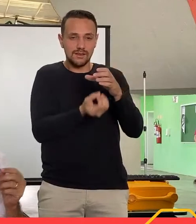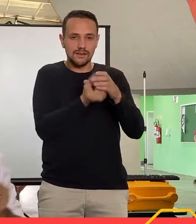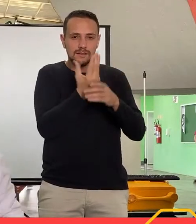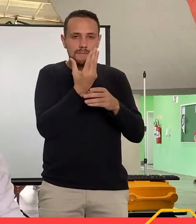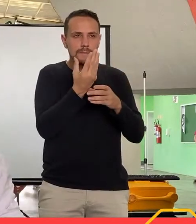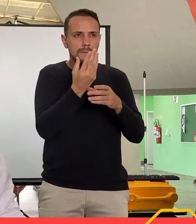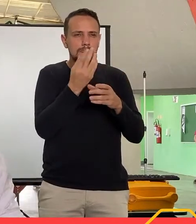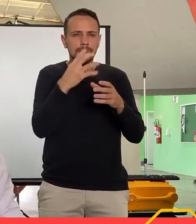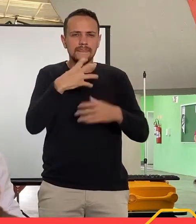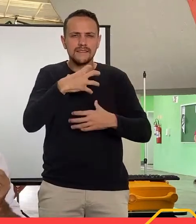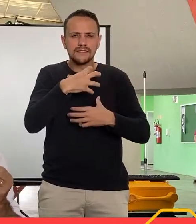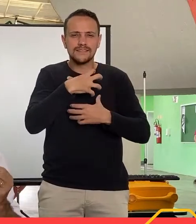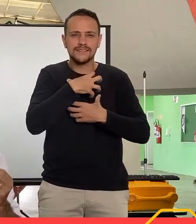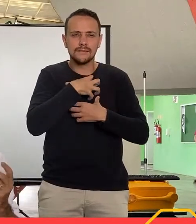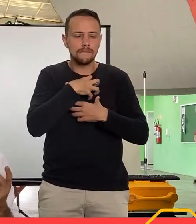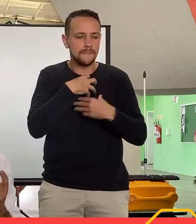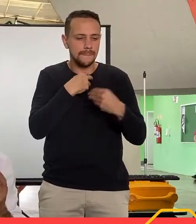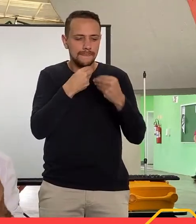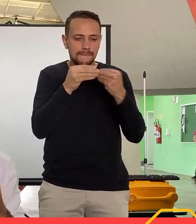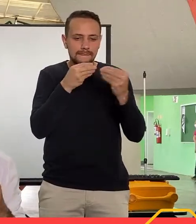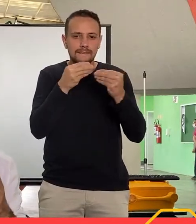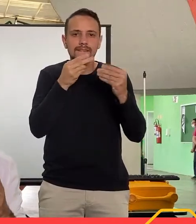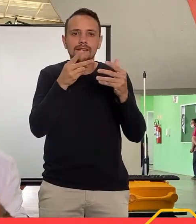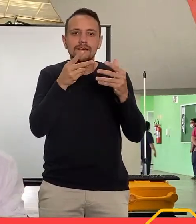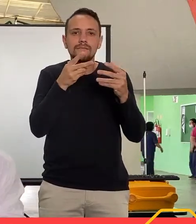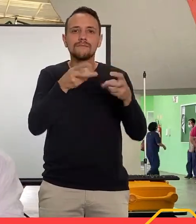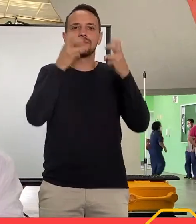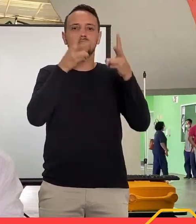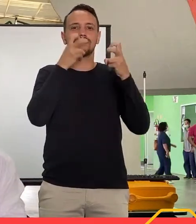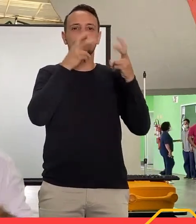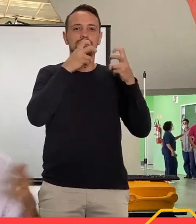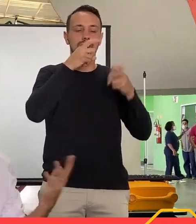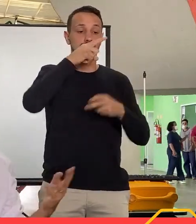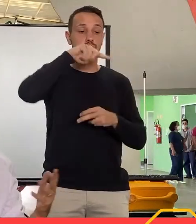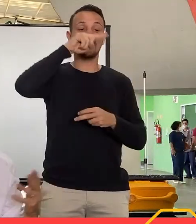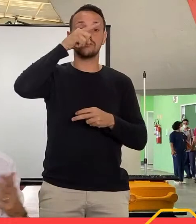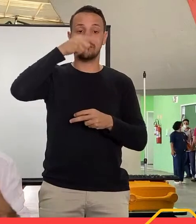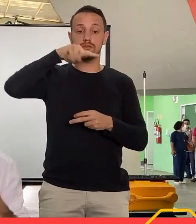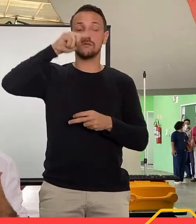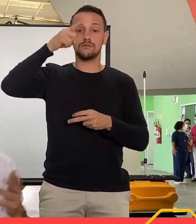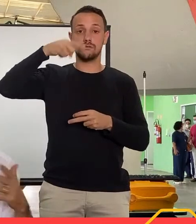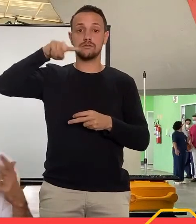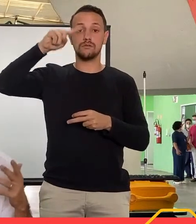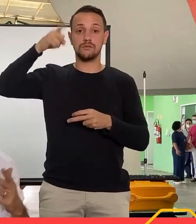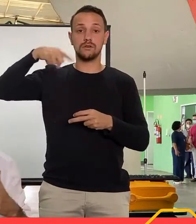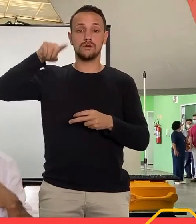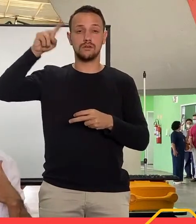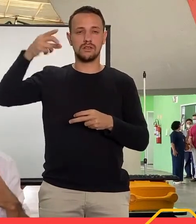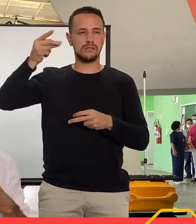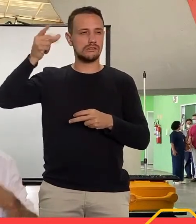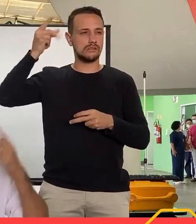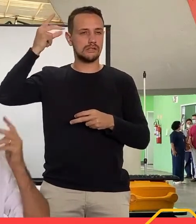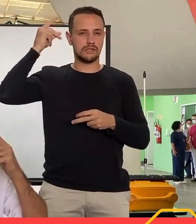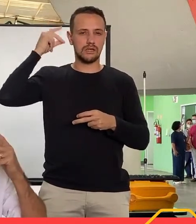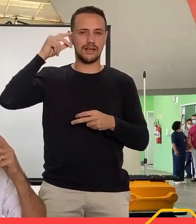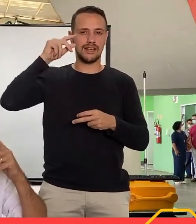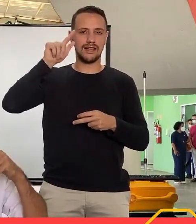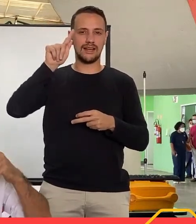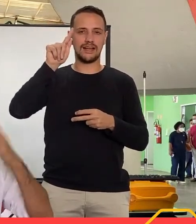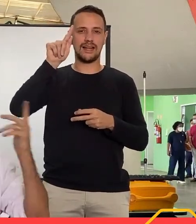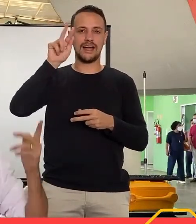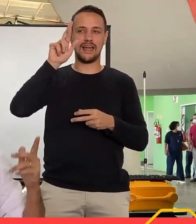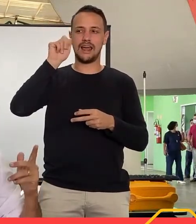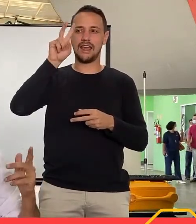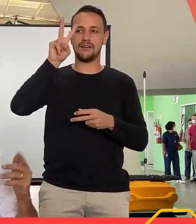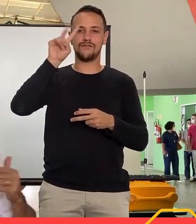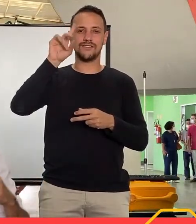sensíveis a ponto de perceber as ondas gravitacionais previstas 100 anos atrás e que eram uma